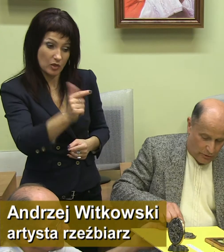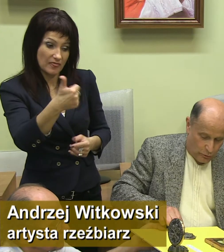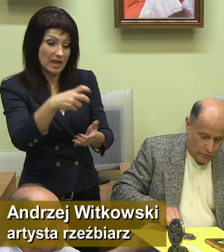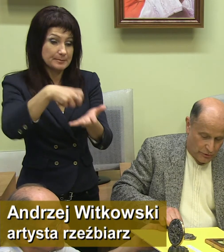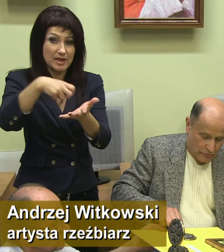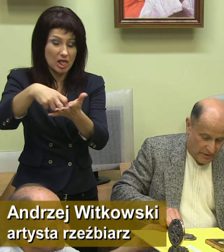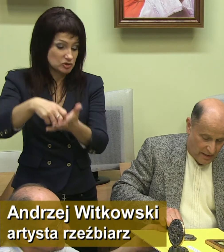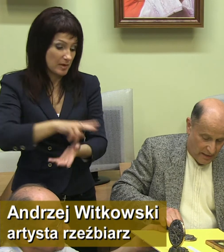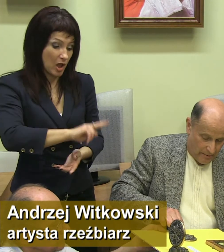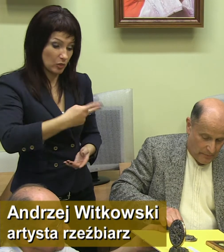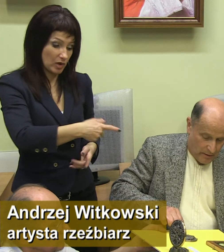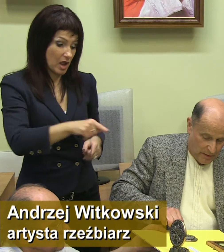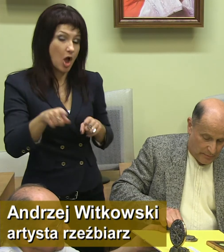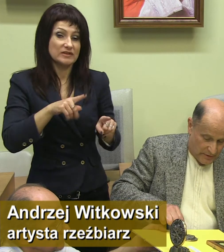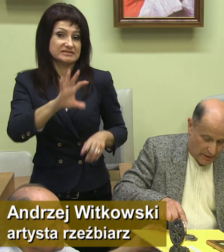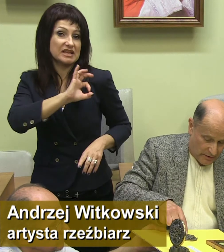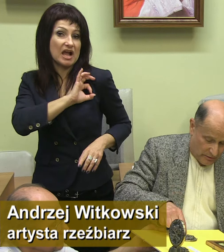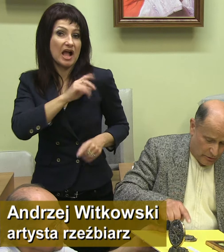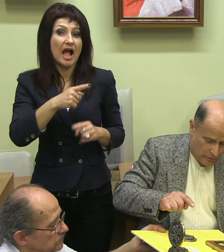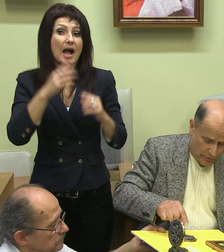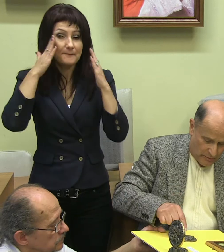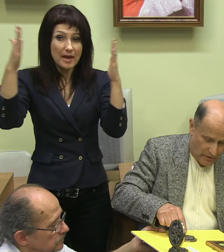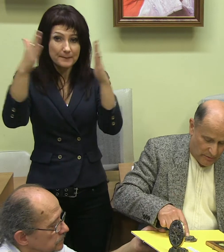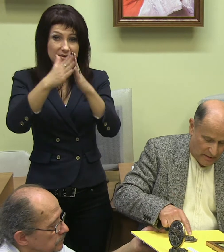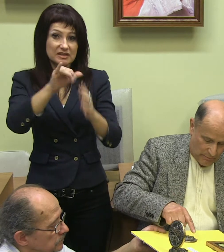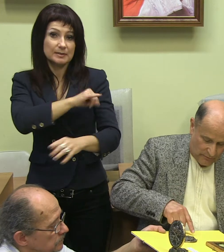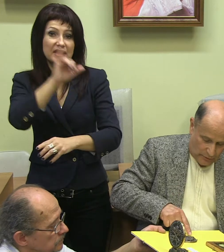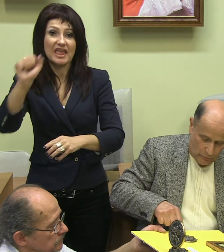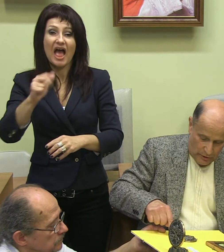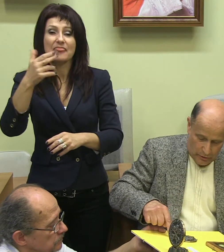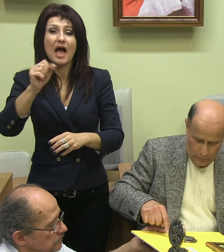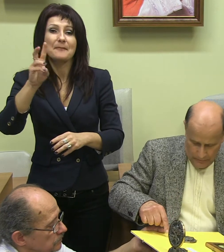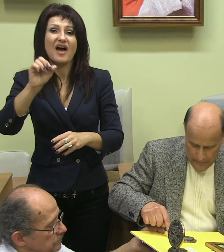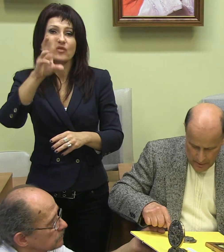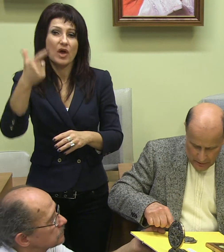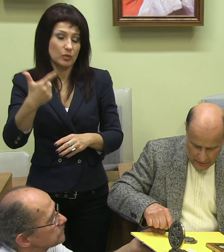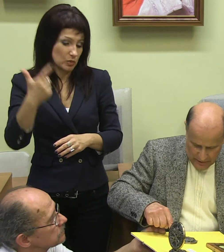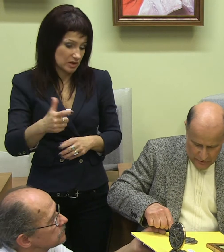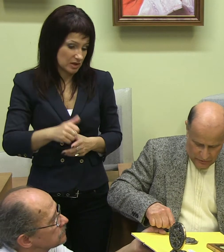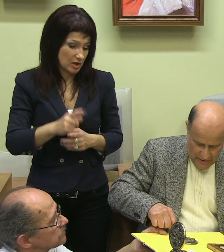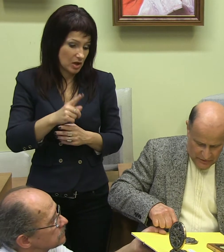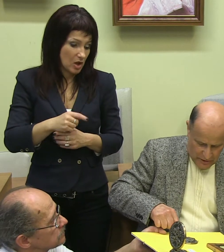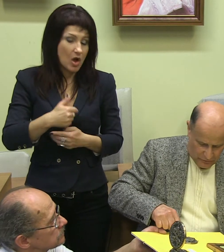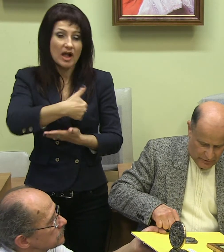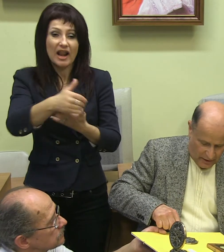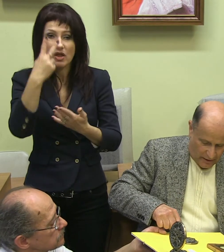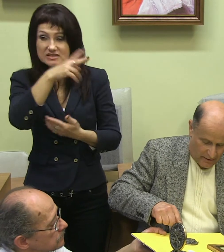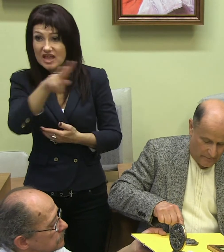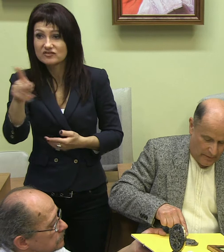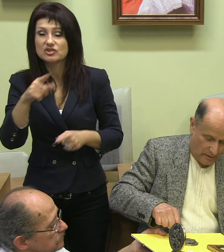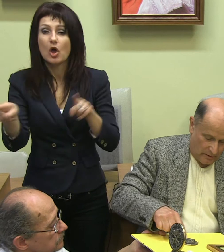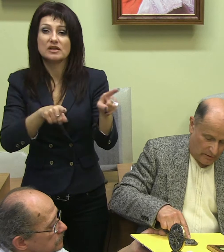A to jest odznaka papieska imieniem Jana Pawła II, krajoznawcza